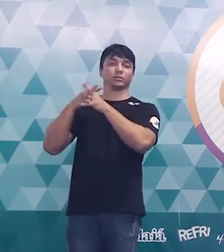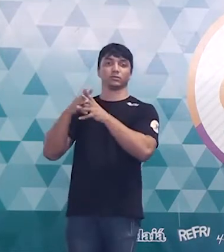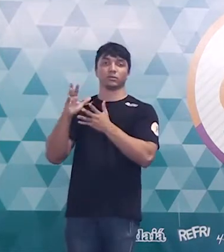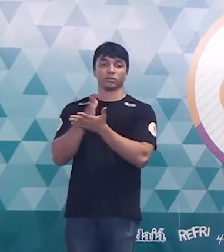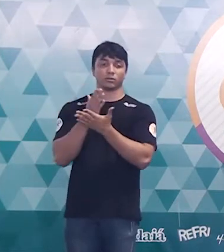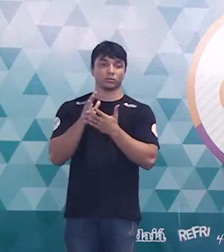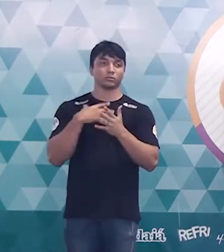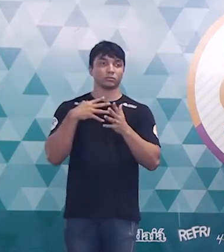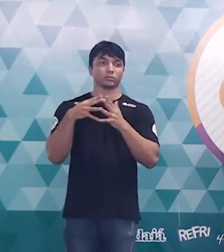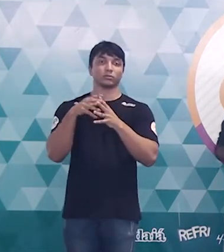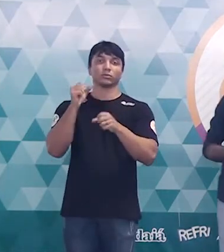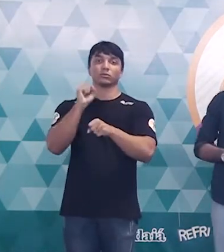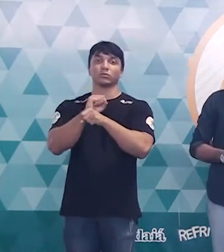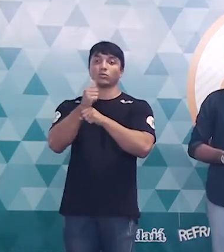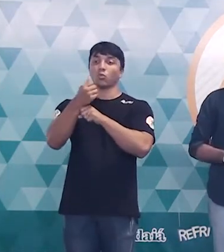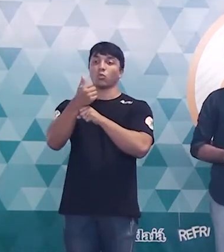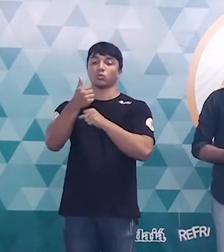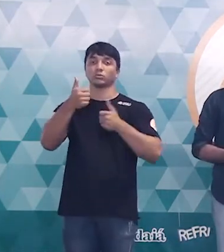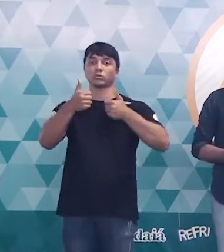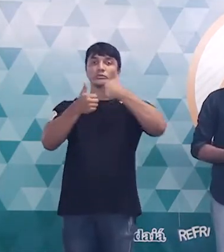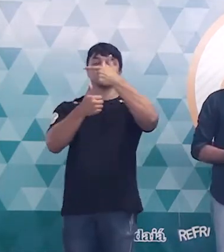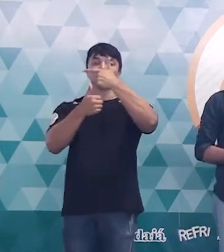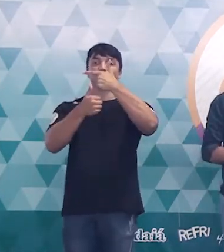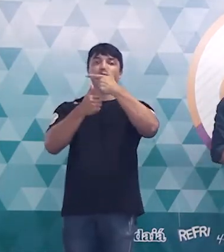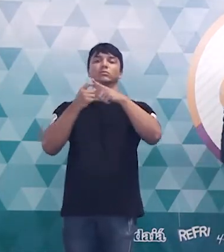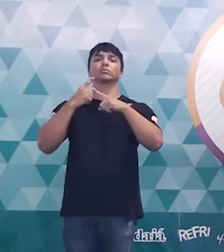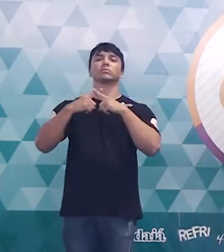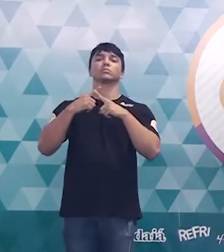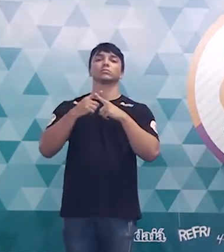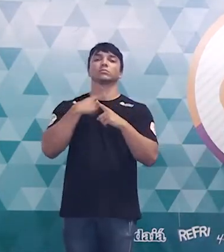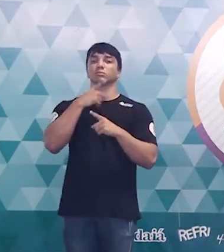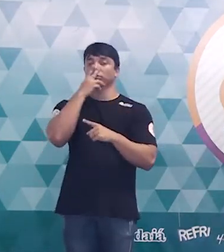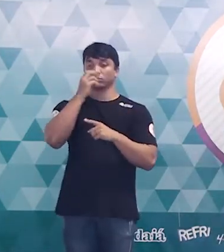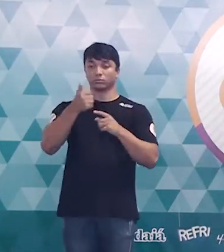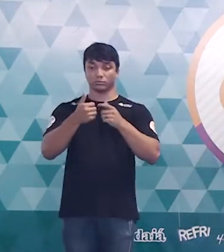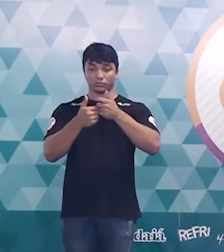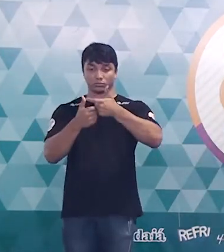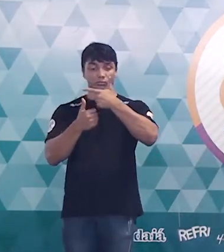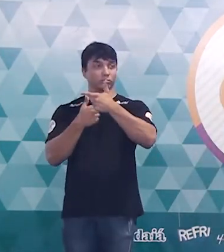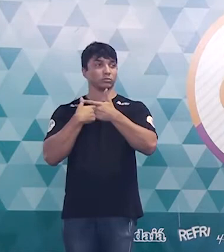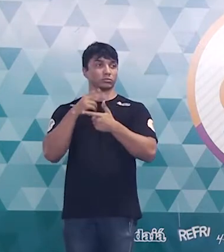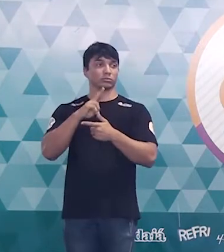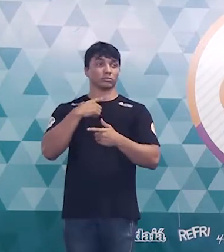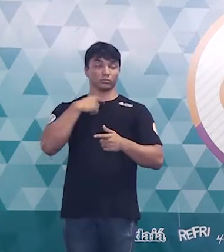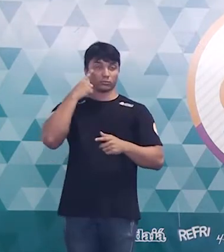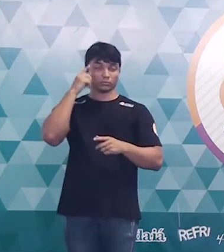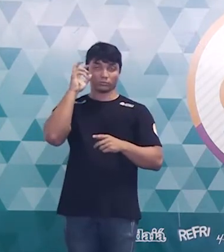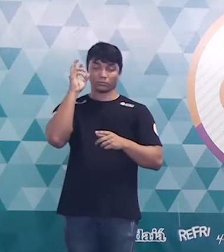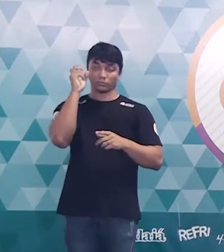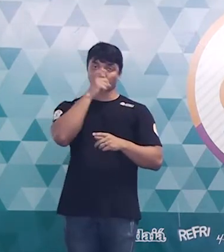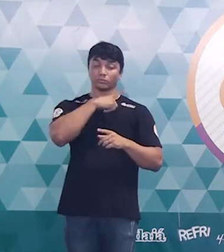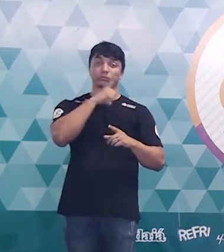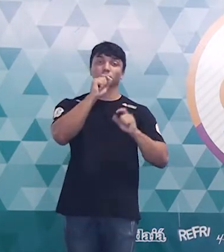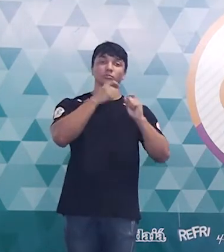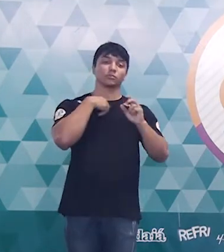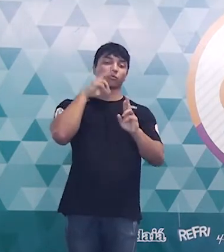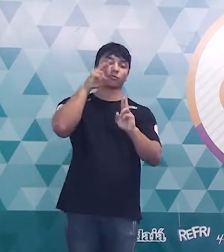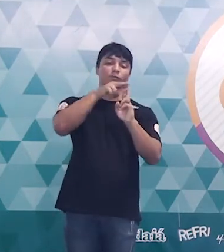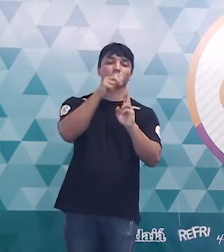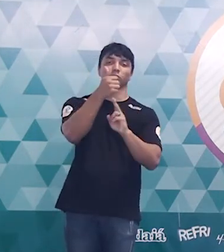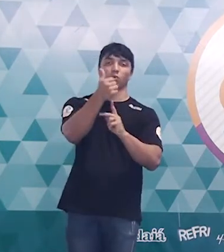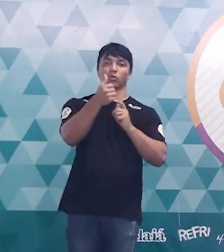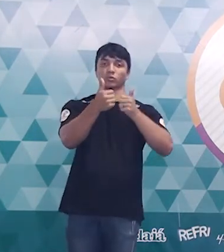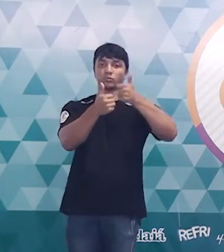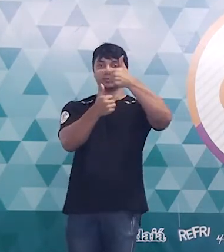Alguns travaram aonde? No 11 ao quadrado. Porque é uma potência que não é tão usada assim, né? Então eu vou pegar como referencial o 11 ao